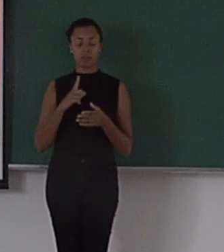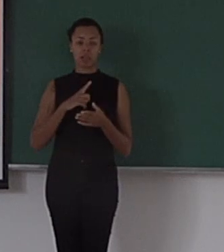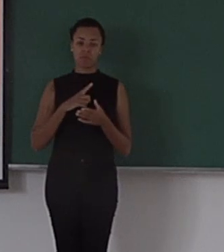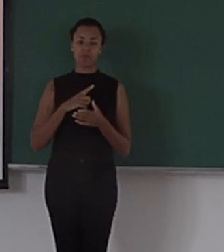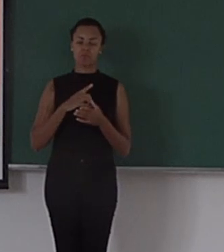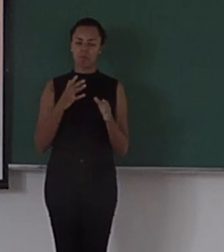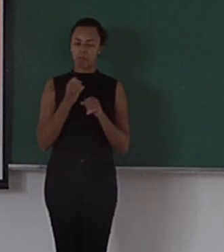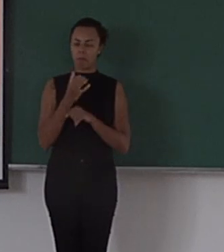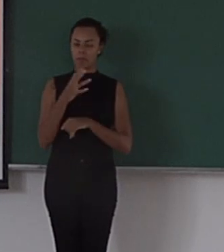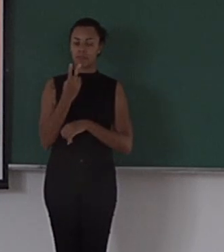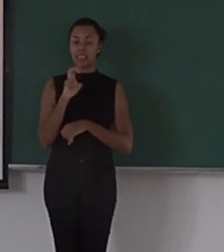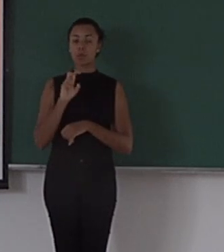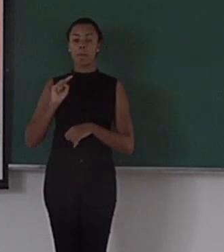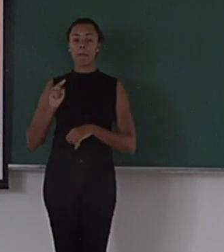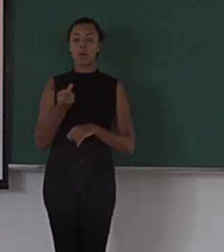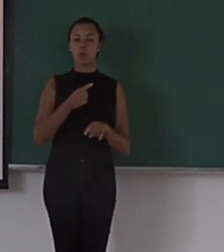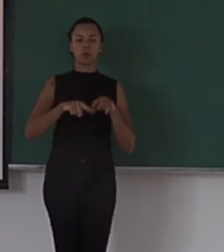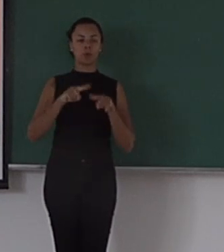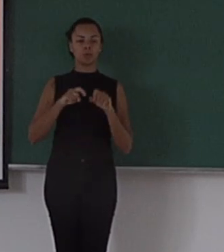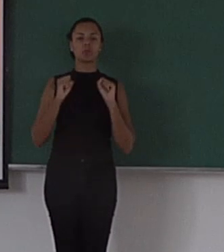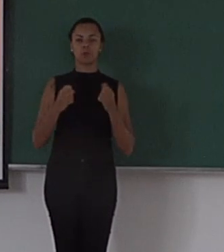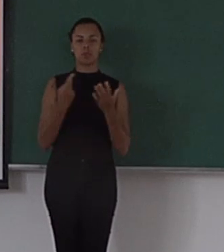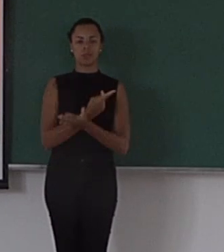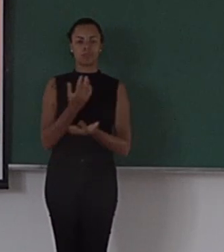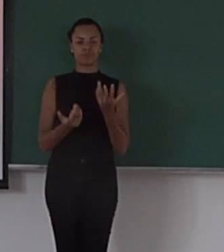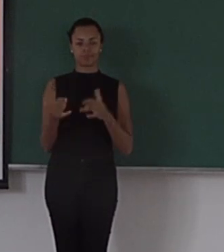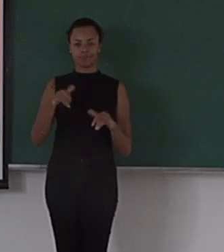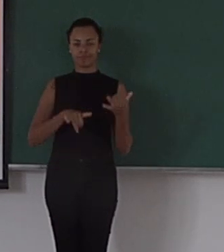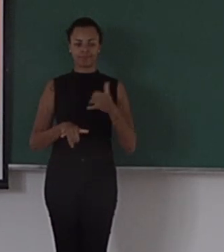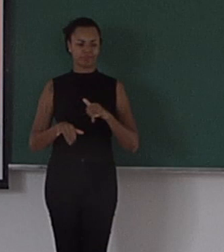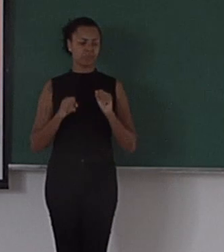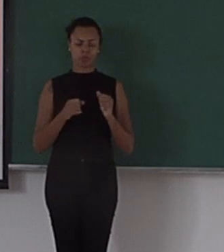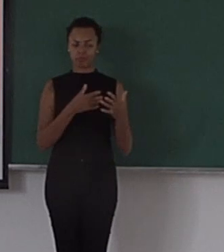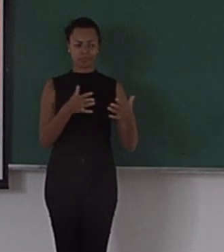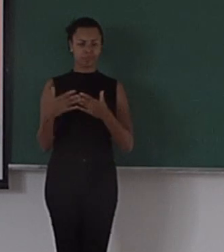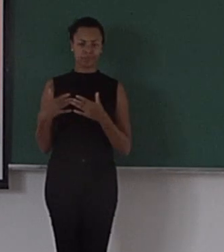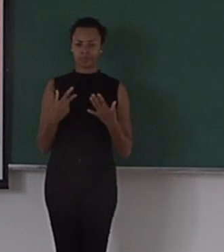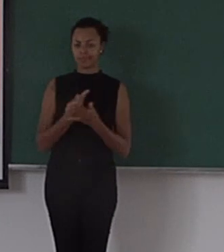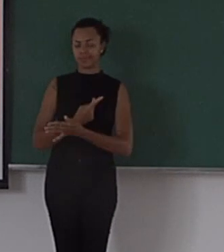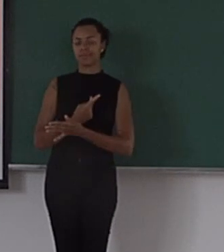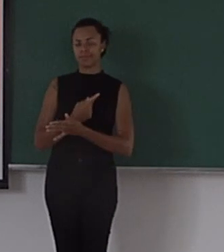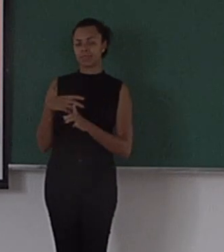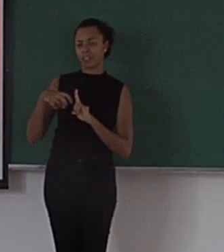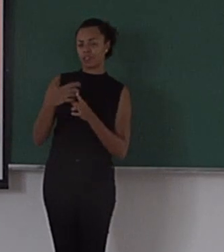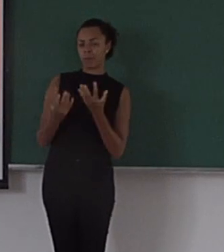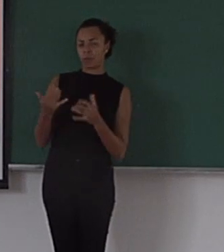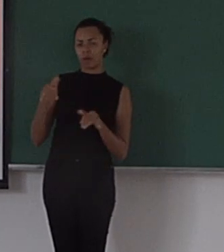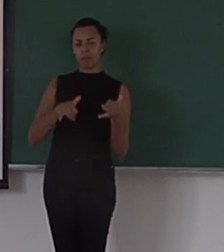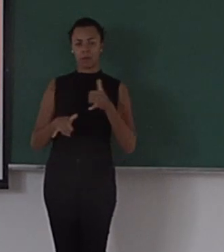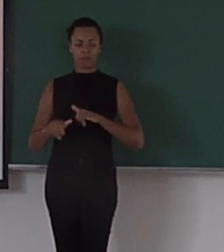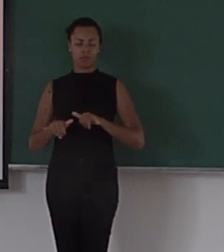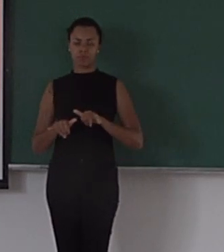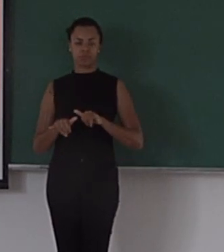queimar queimadura. Então a gente está extremamente exposto, né? Qualquer um de nós pode sofrer uma queimadura química